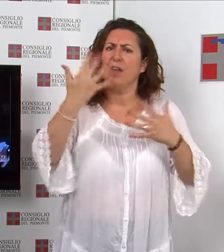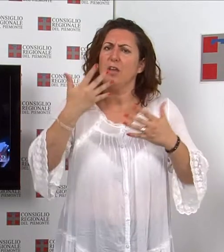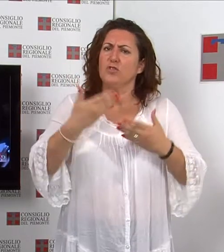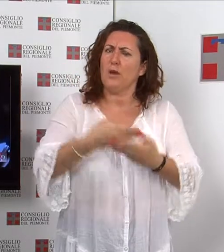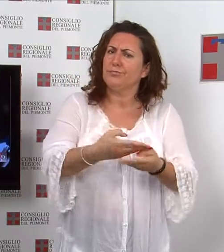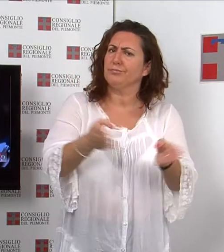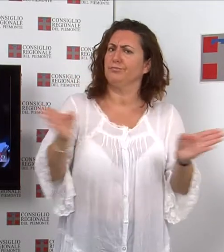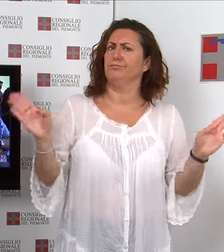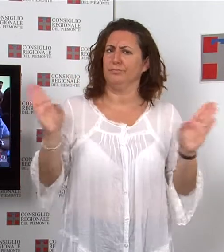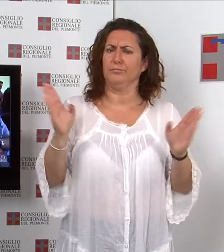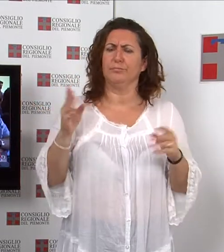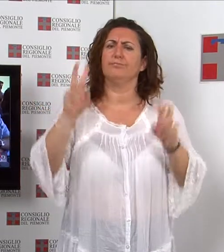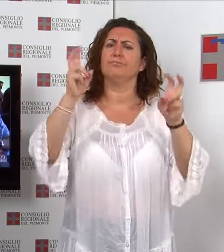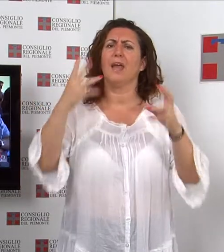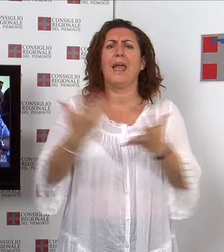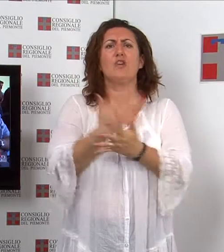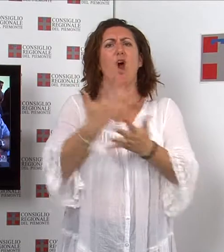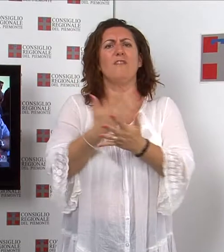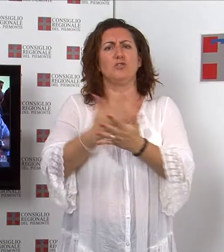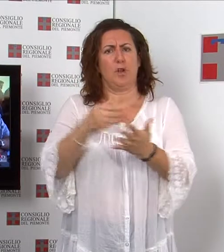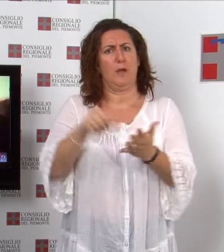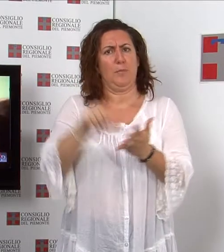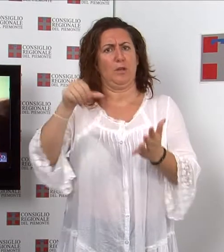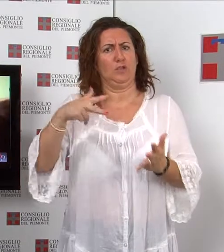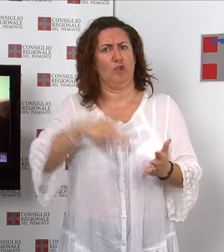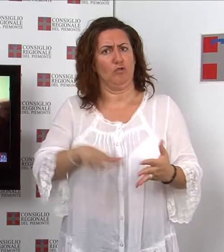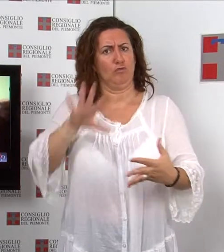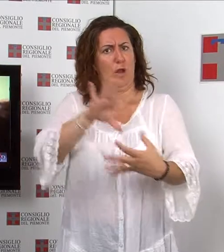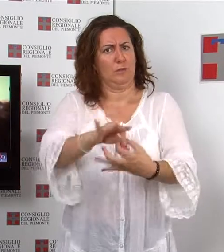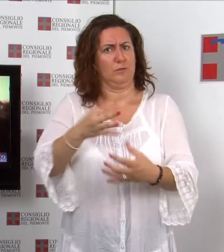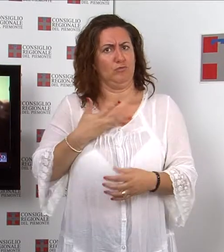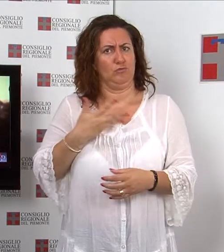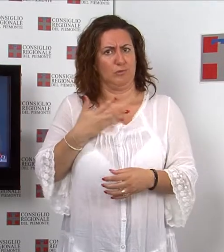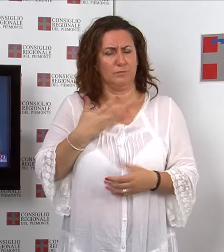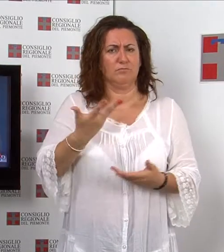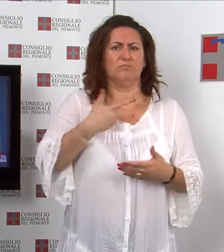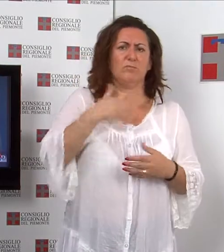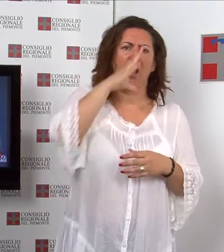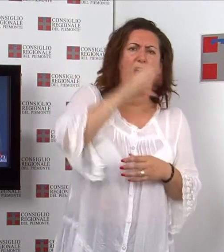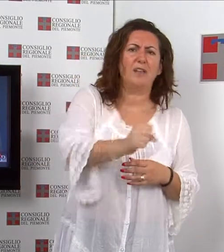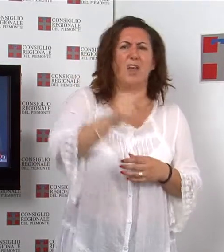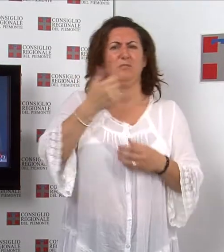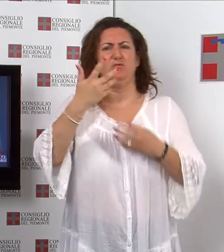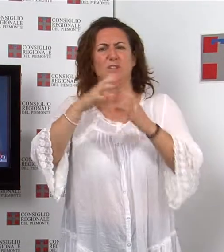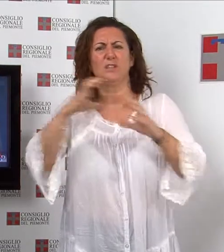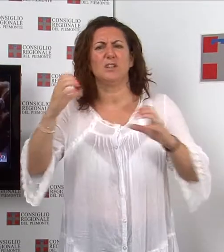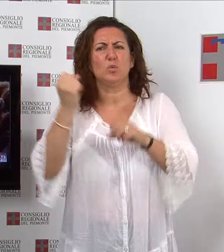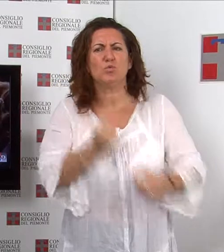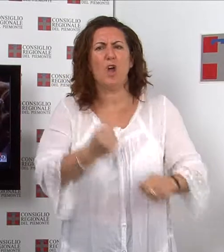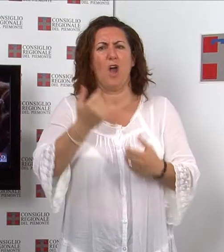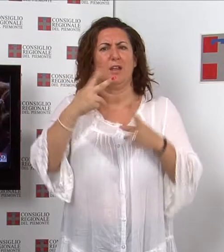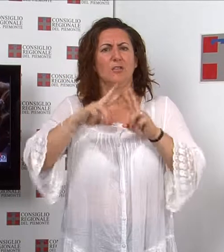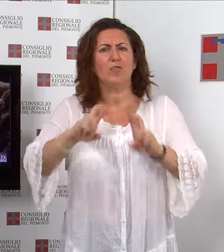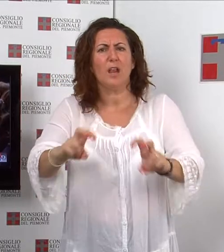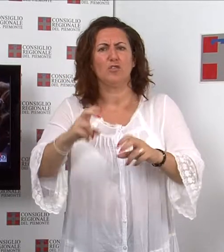innovazioni hanno rilevanza sociale». Accademici, istituzioni, ricercatori, civil society, imprenditori e giovani hanno